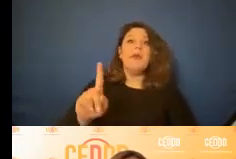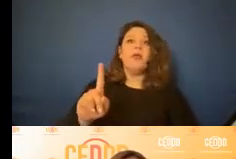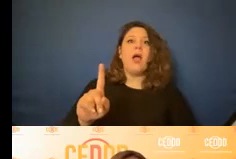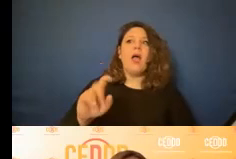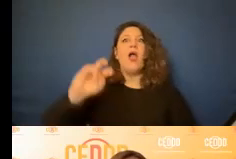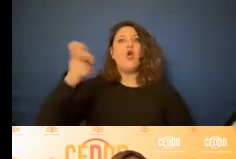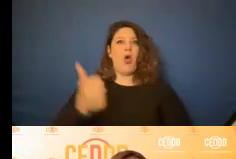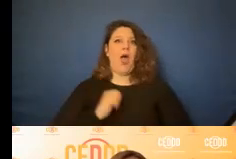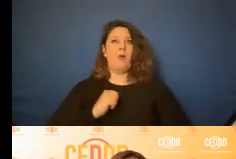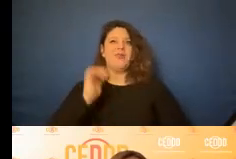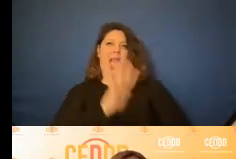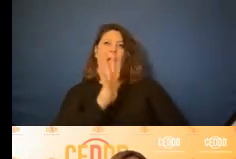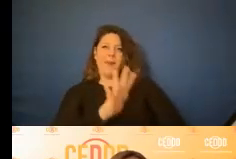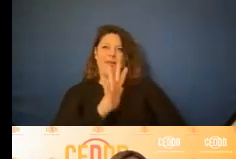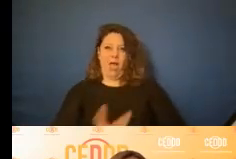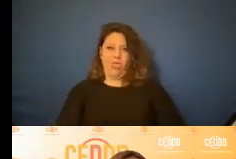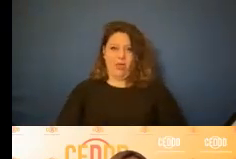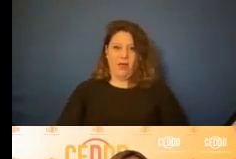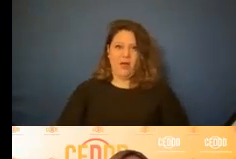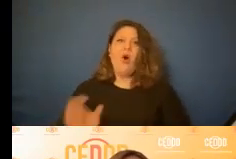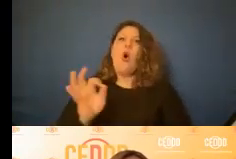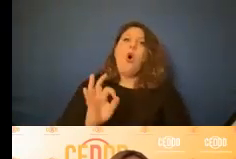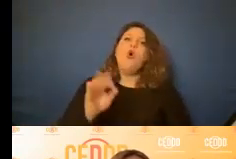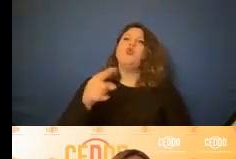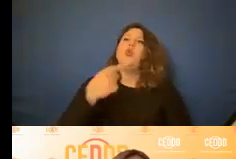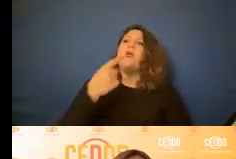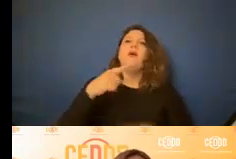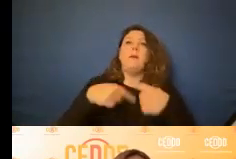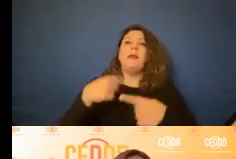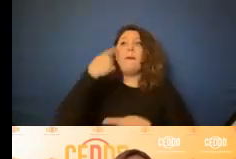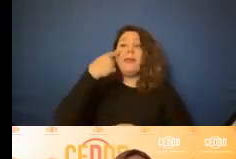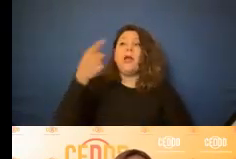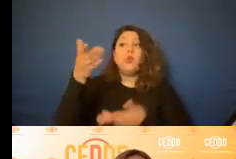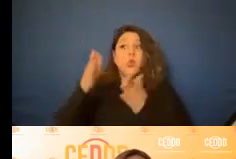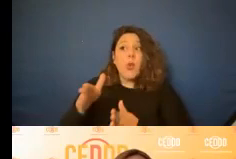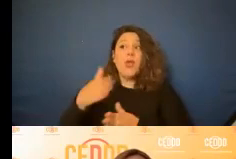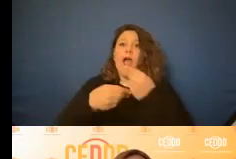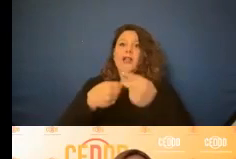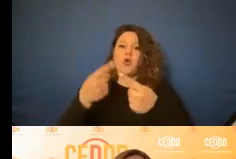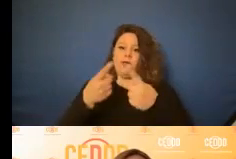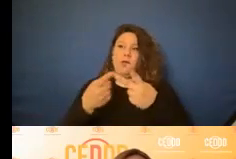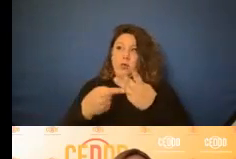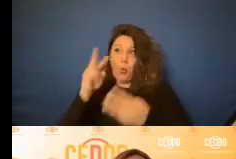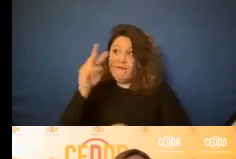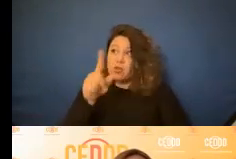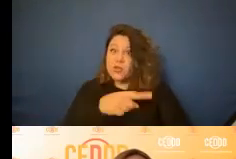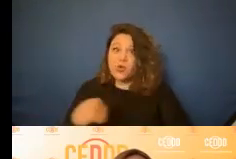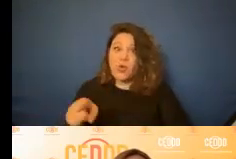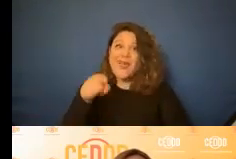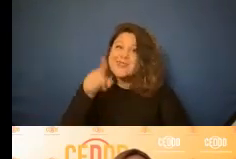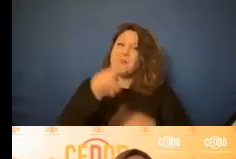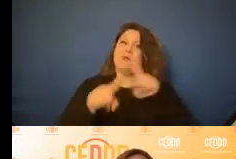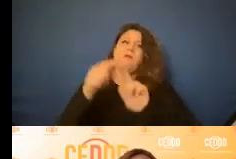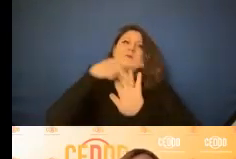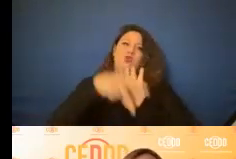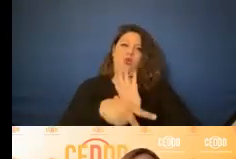decir a una familia, tu hijo ha hecho esto? ¿Y tú lo has visto? ¿Quién lo ha visto? Y aquí es donde tenemos el problema de los protocolos, que no se pueden